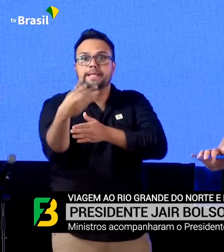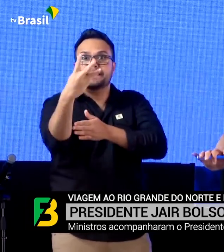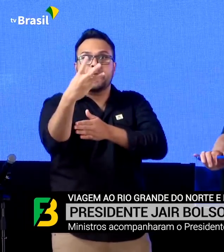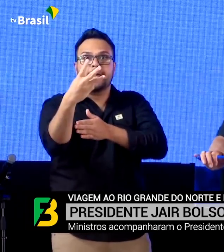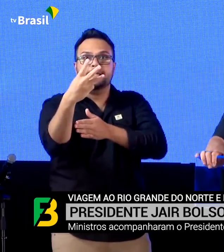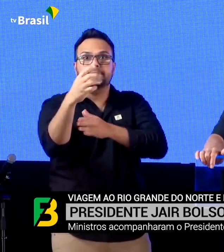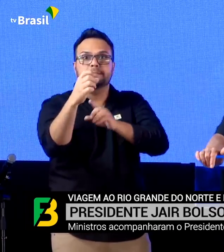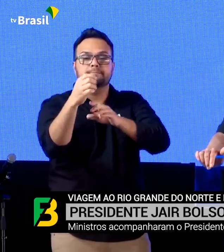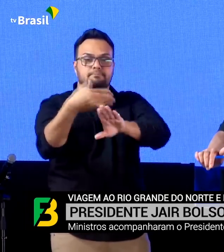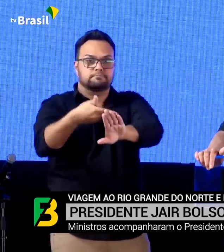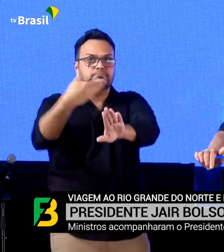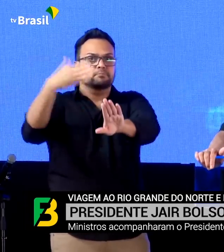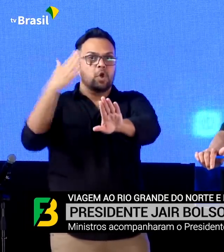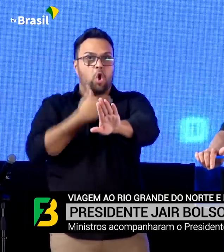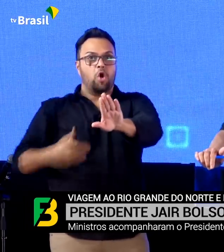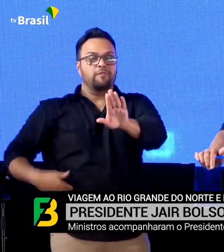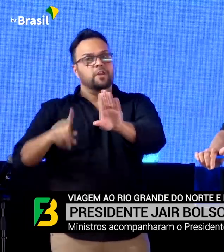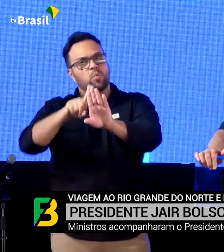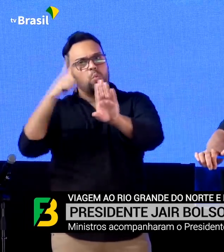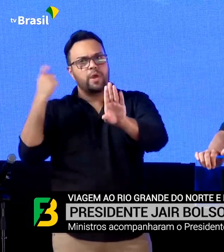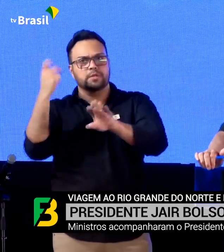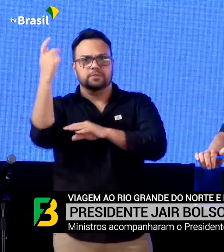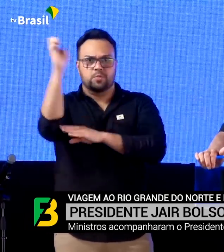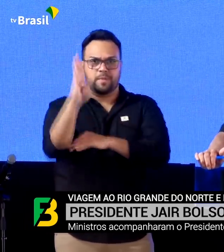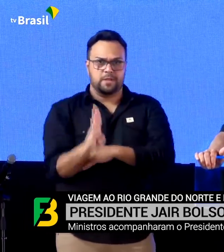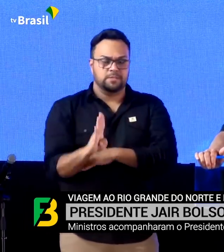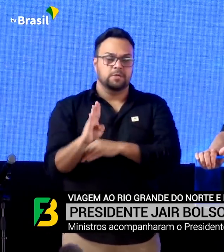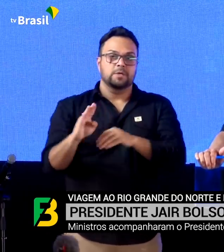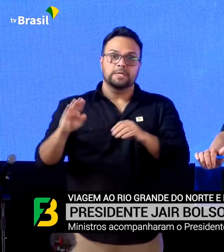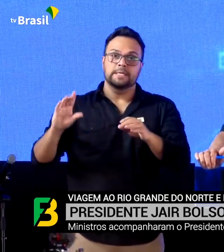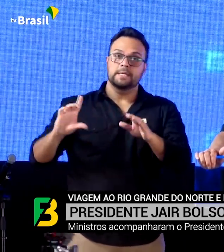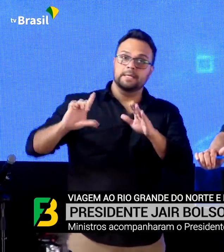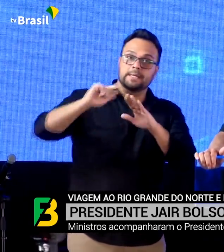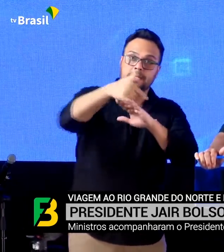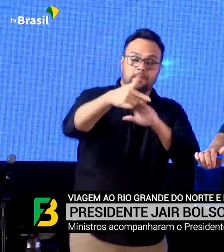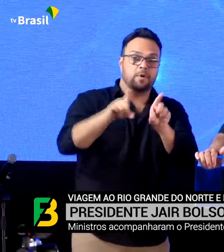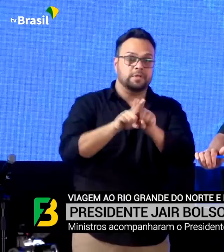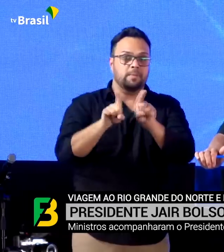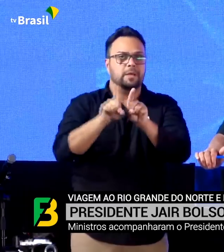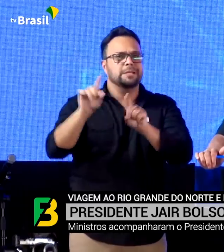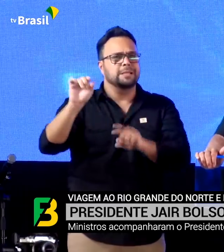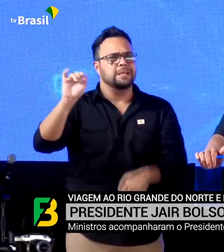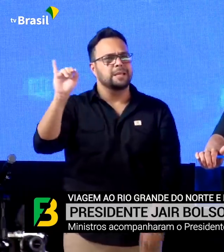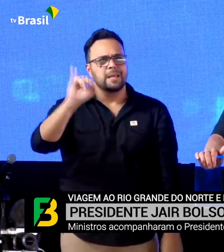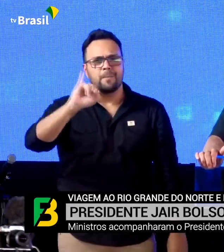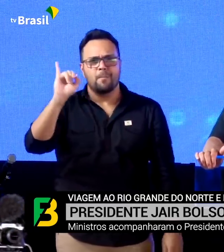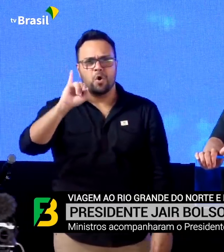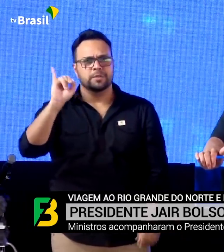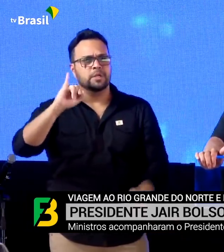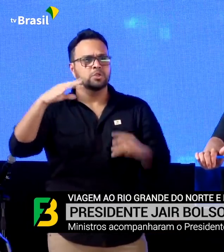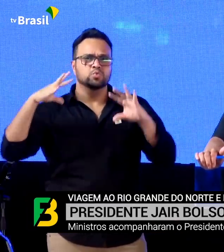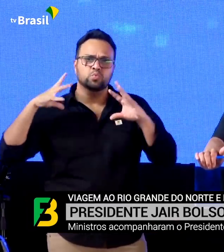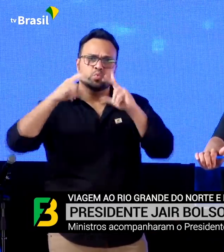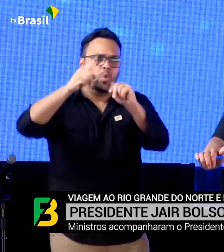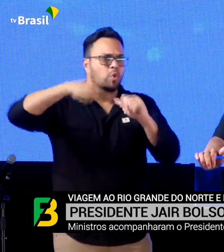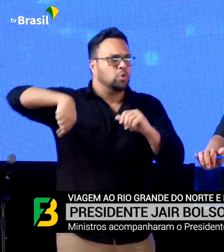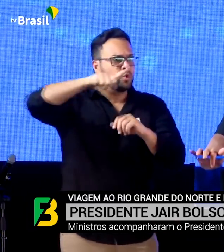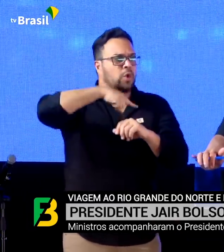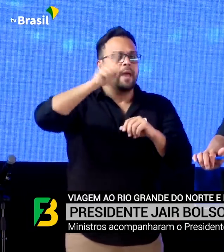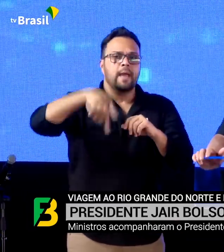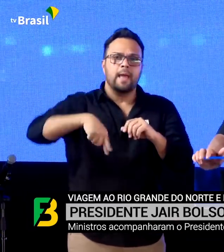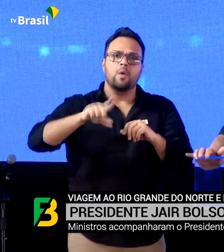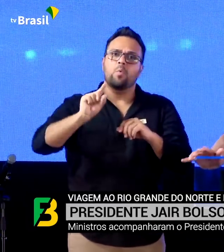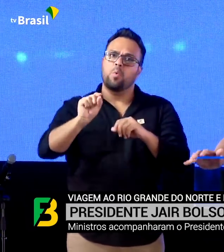nosso Brasil. Depois também, uma coisa muito importante para todos nós é a